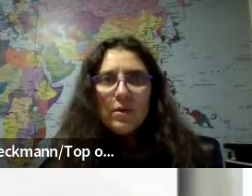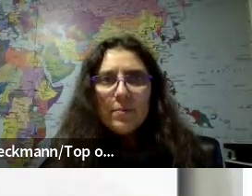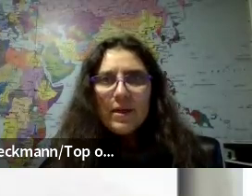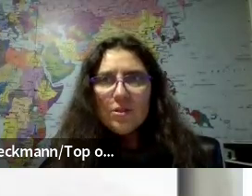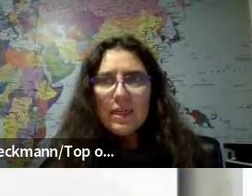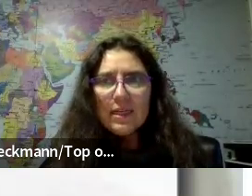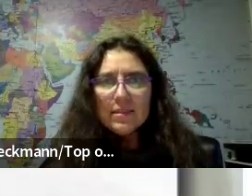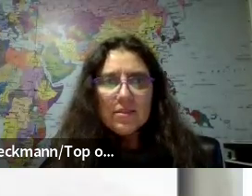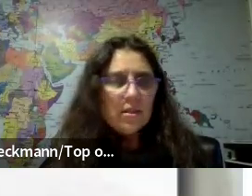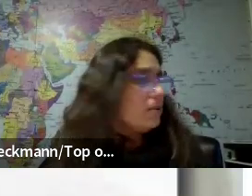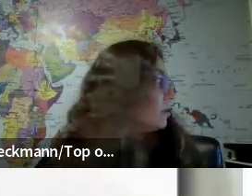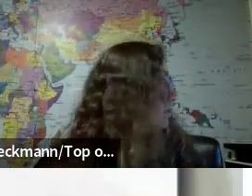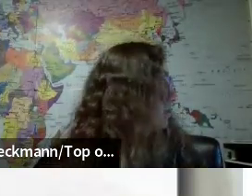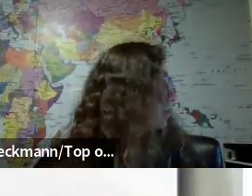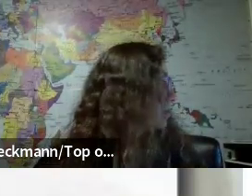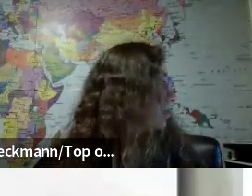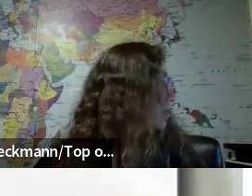¿Alguna duda respecto del ejercicio?